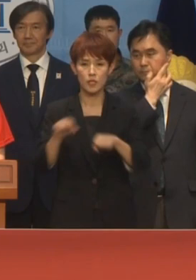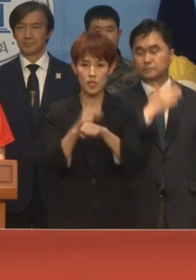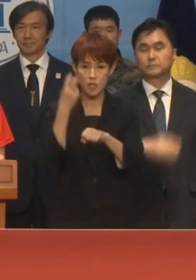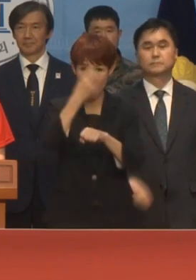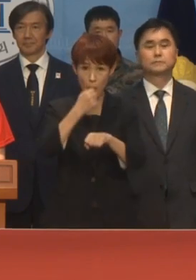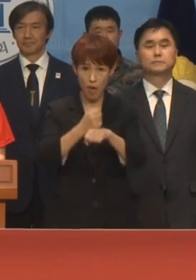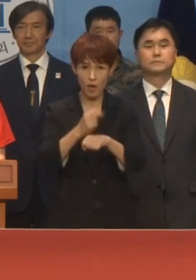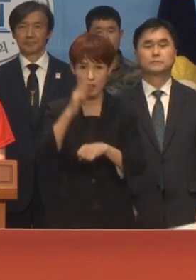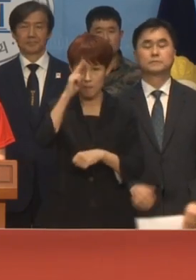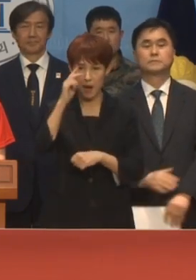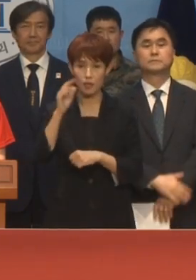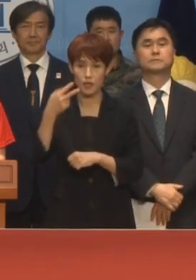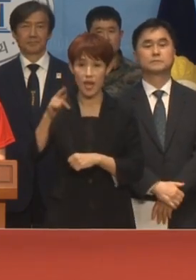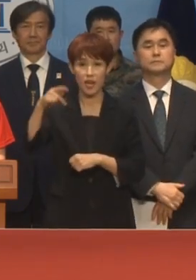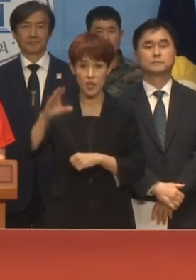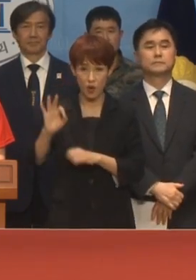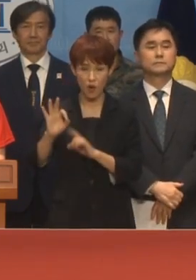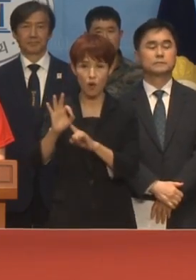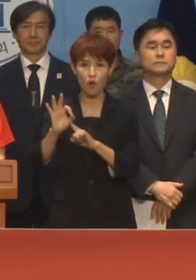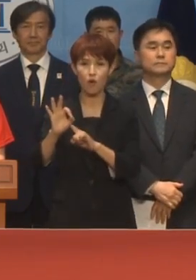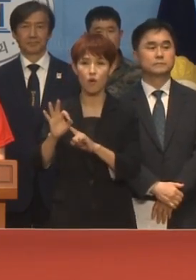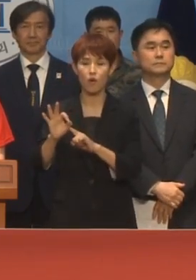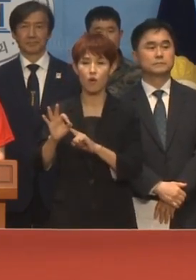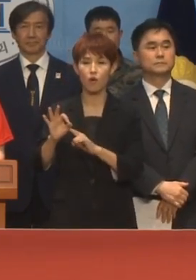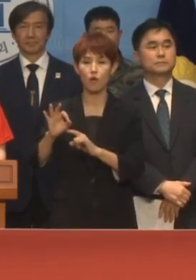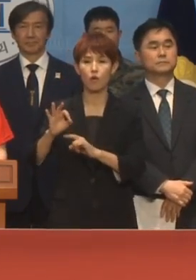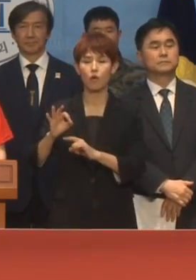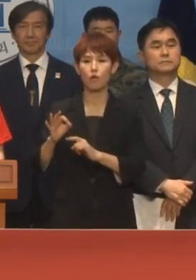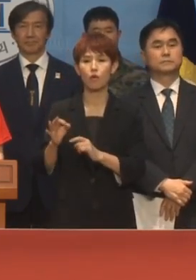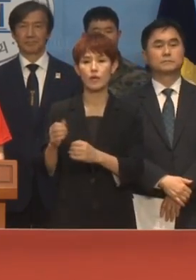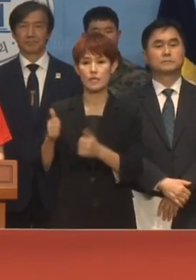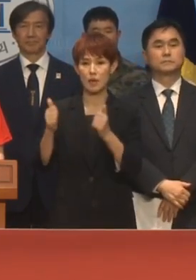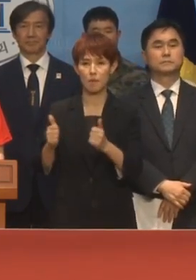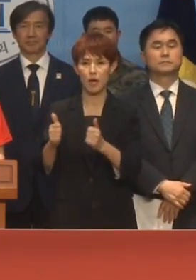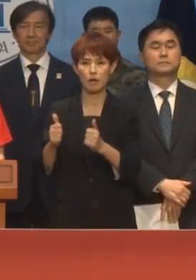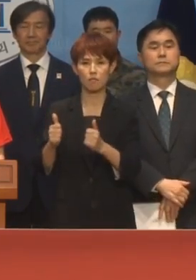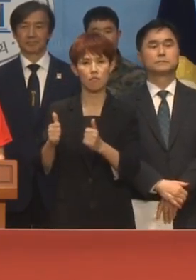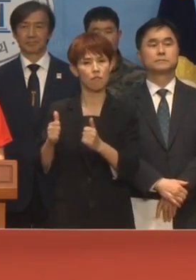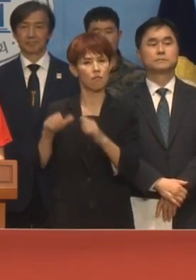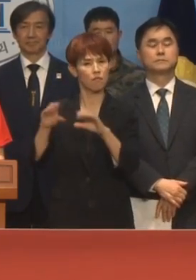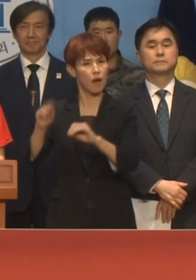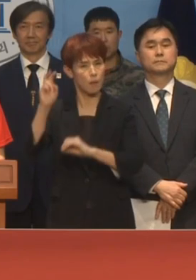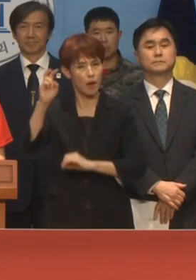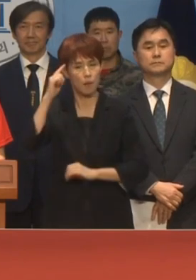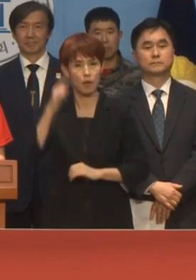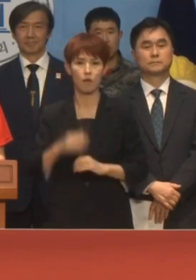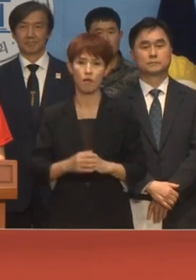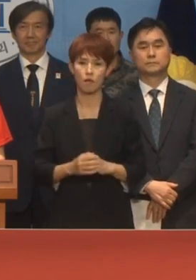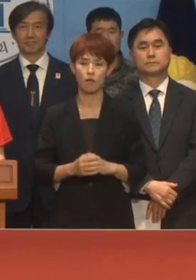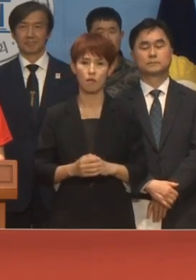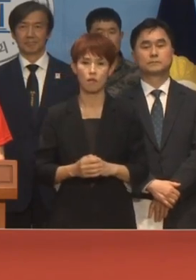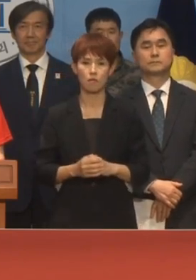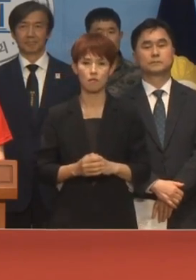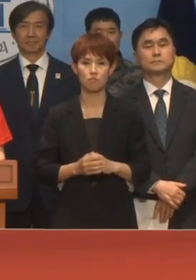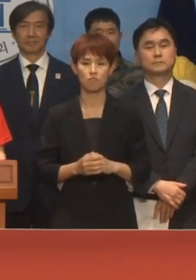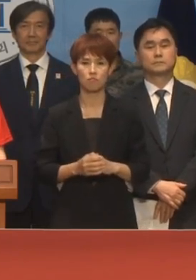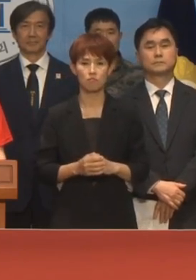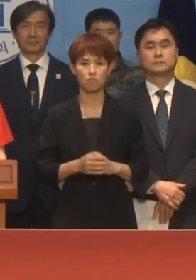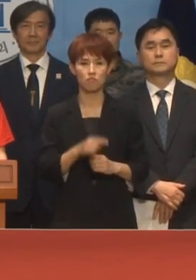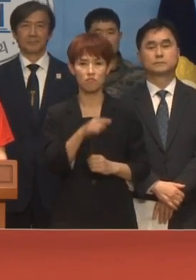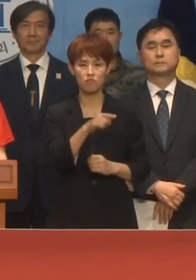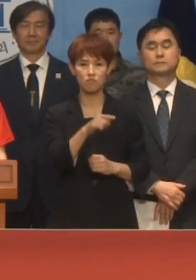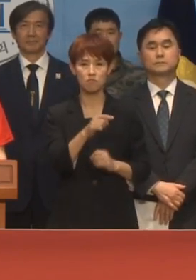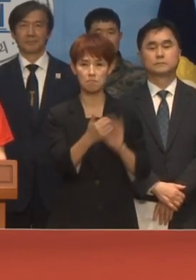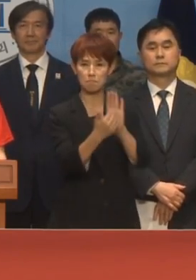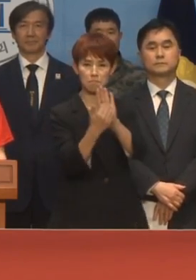대령 군사재판이 중단될 거다라는 말씀도 하십니다. 앞으로 권력자가 기소되면은